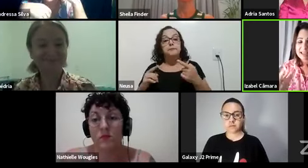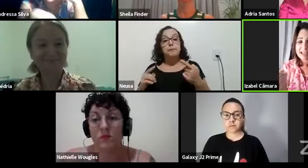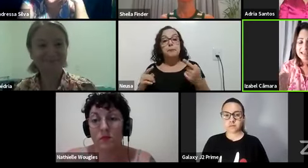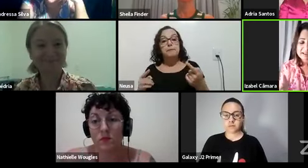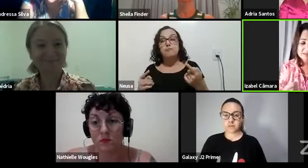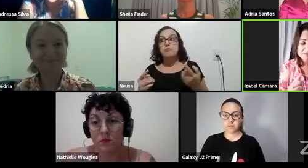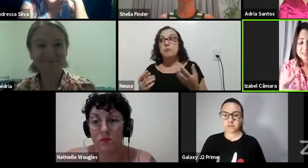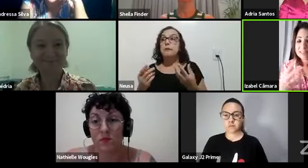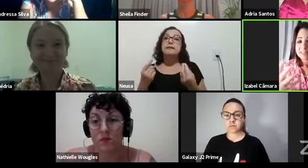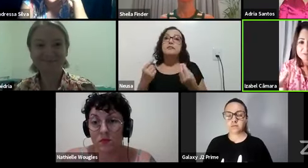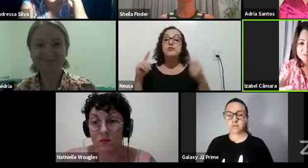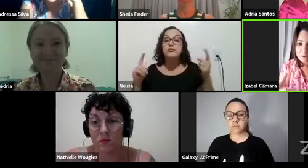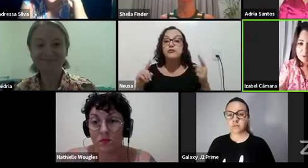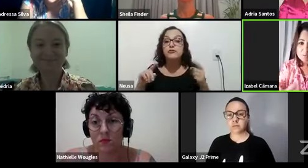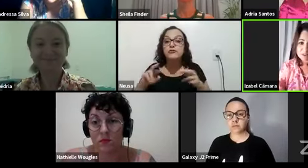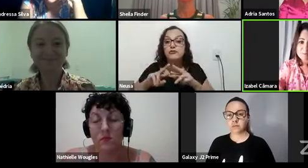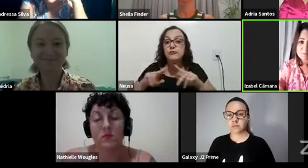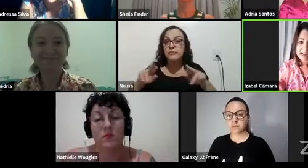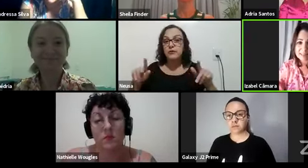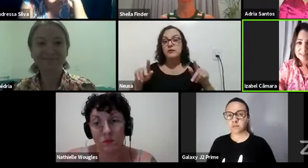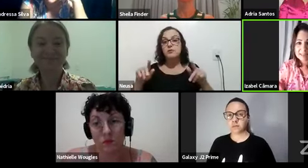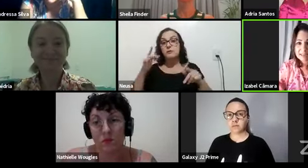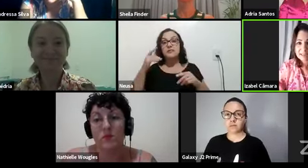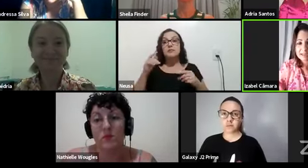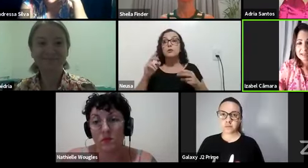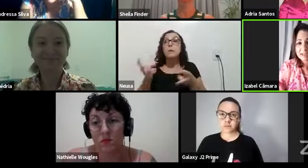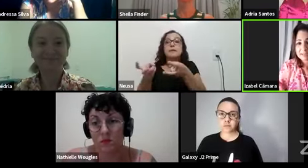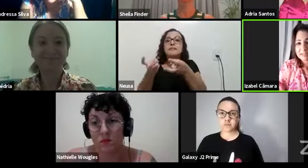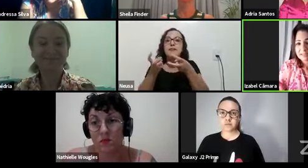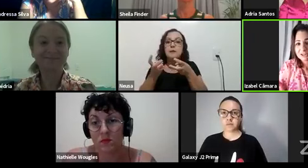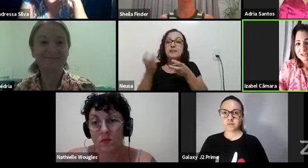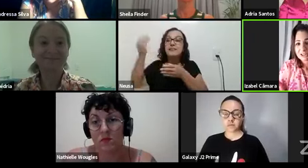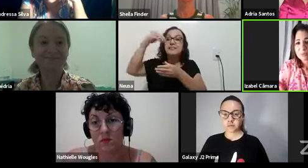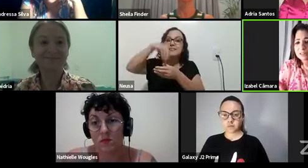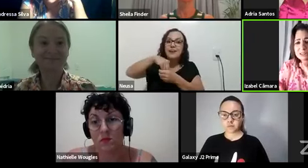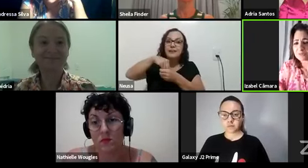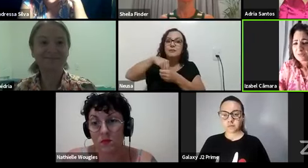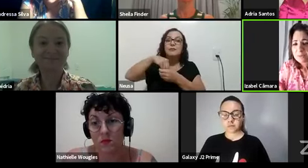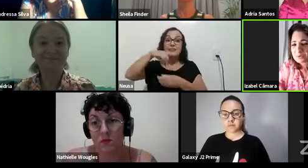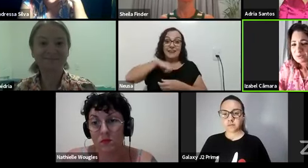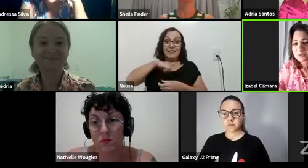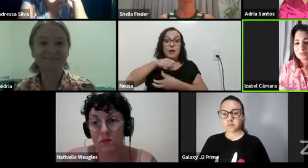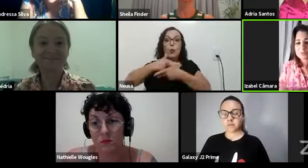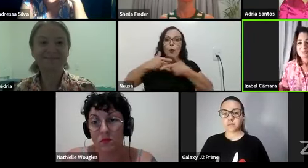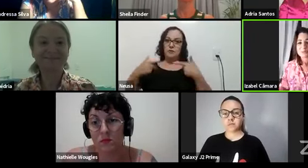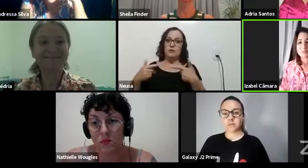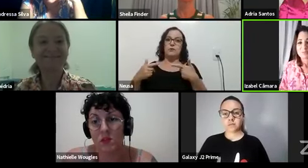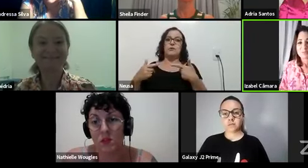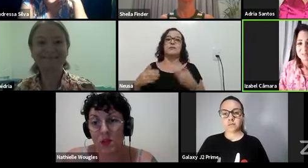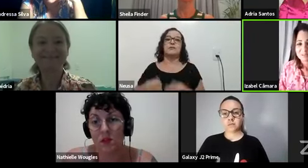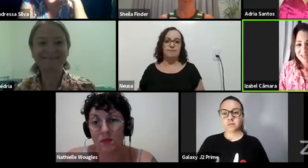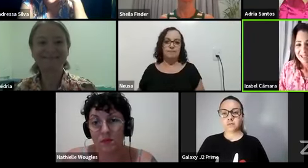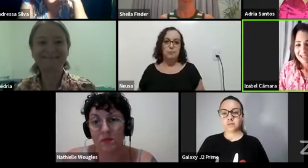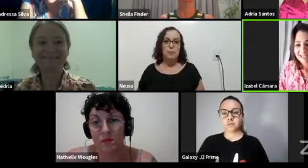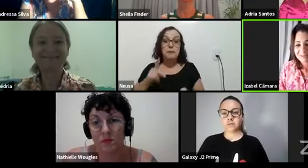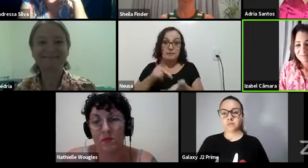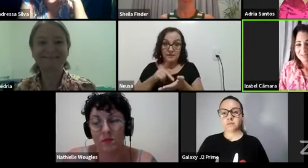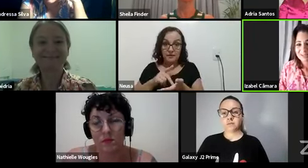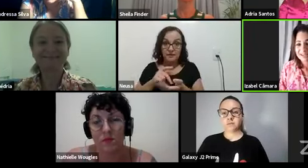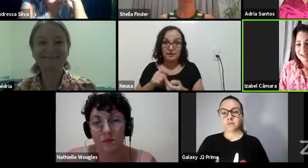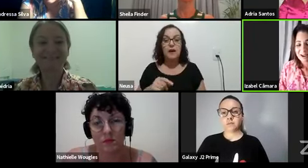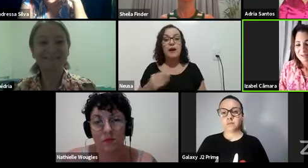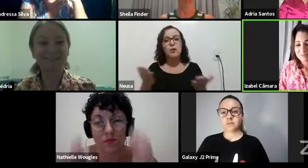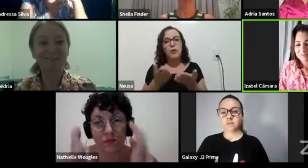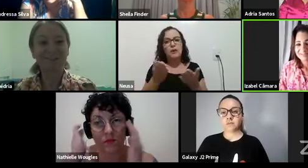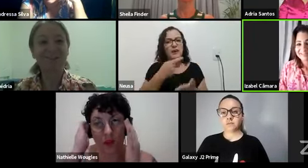não é visível como as demais características. Eu me identifiquei muito com o depoimento da Guedra, é